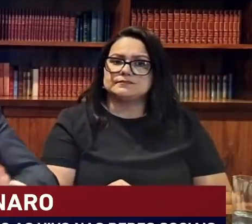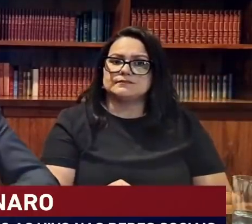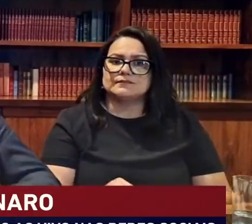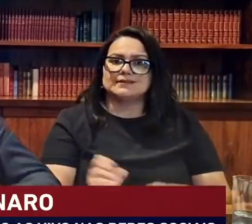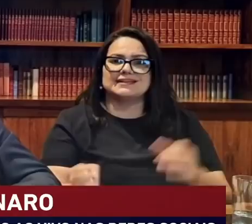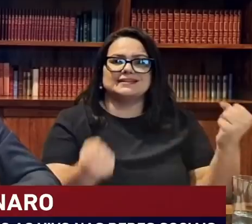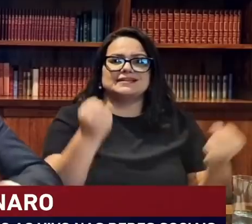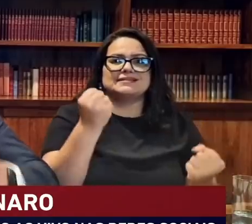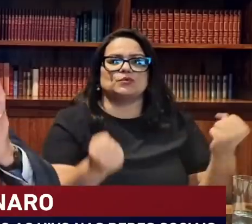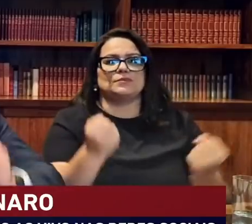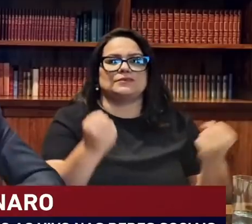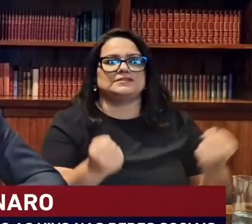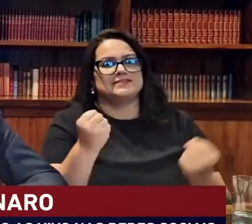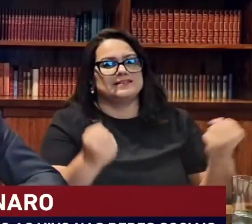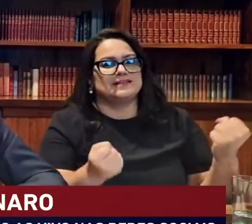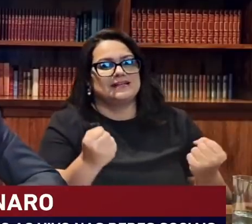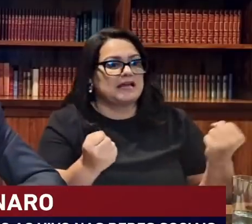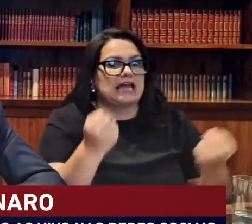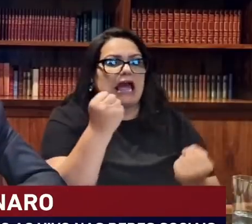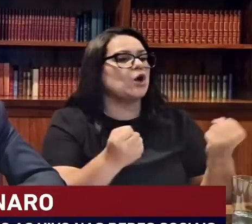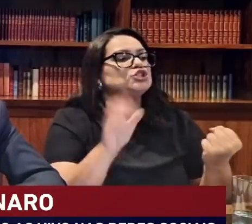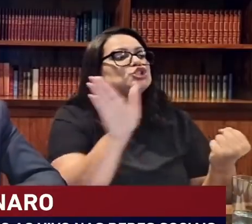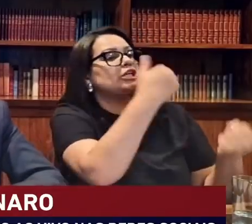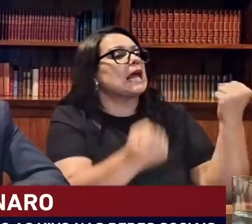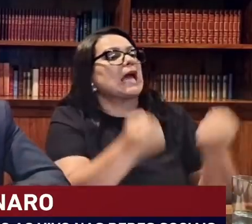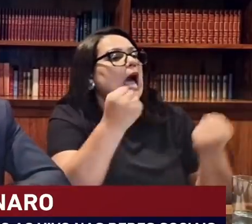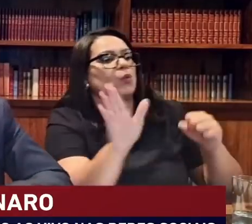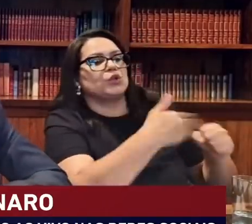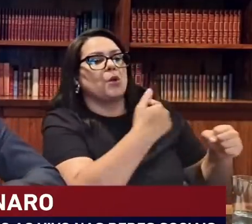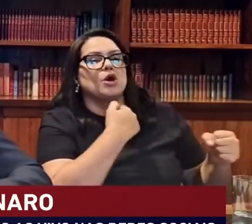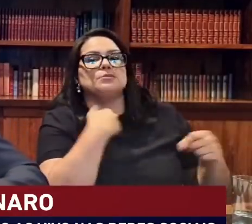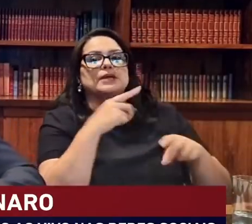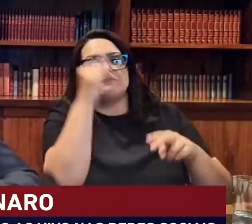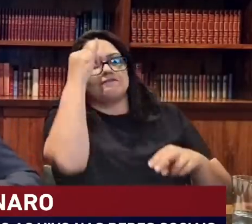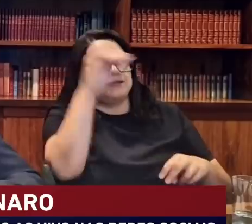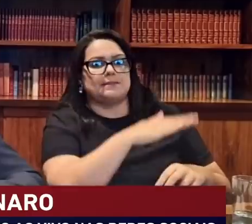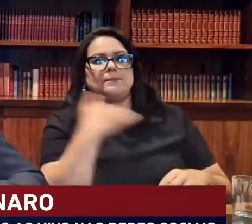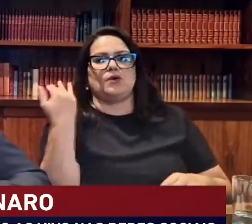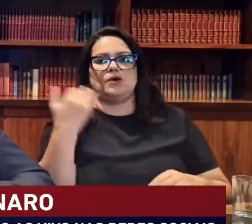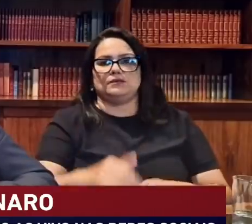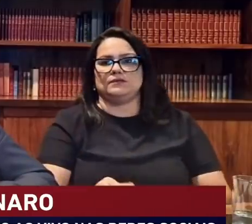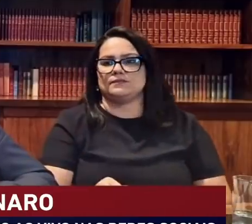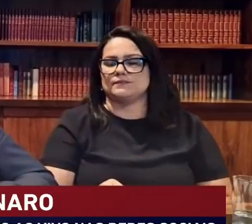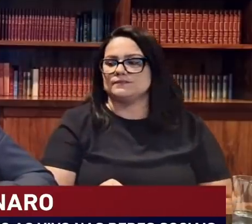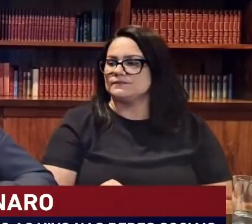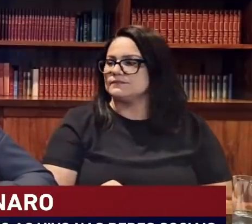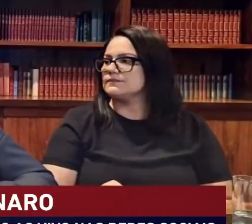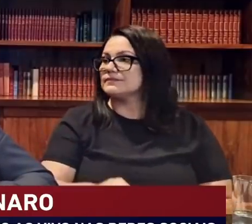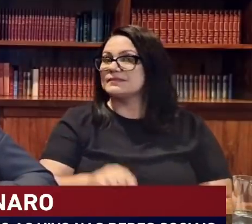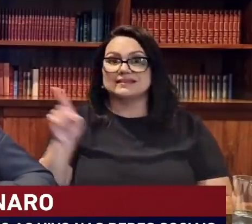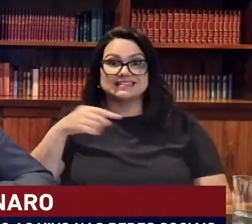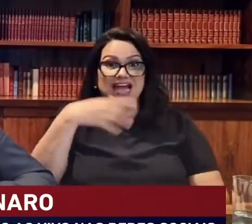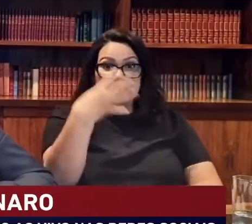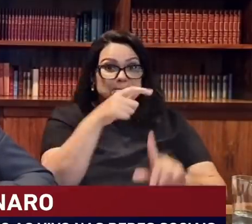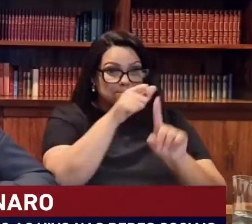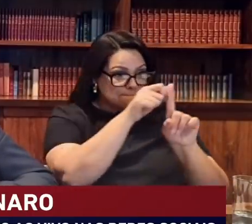desmotivar, isso mesmo? Tirar o automóvel dos caras. Para morrer menos gente no trânsito. Não mais, uma coisa mais. Presidente, nós estamos na quarta live